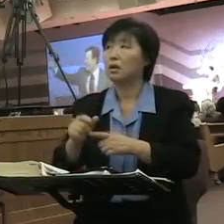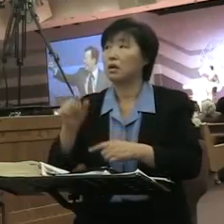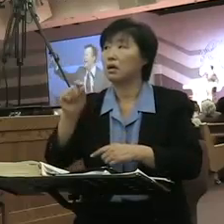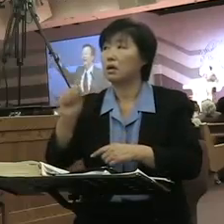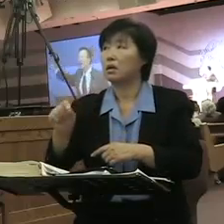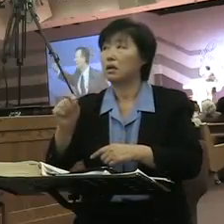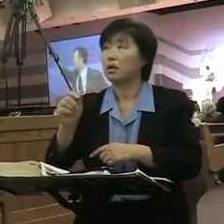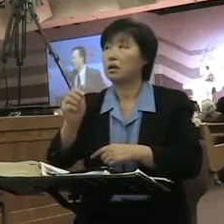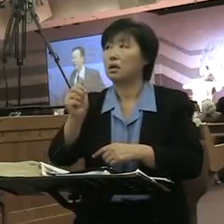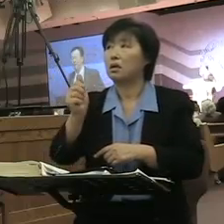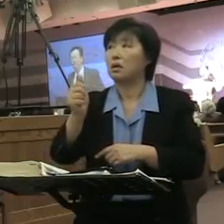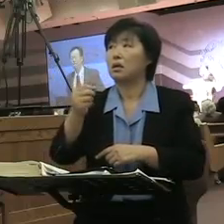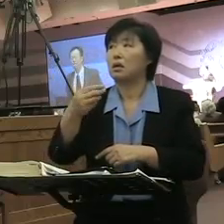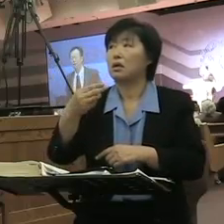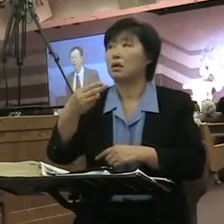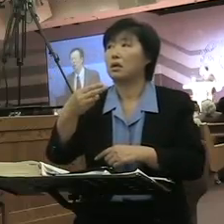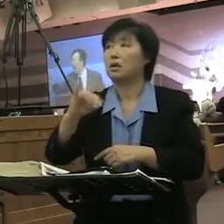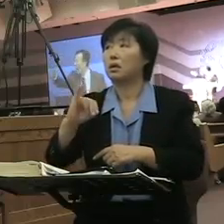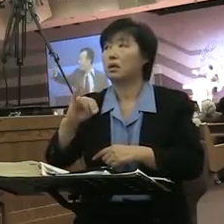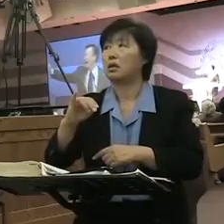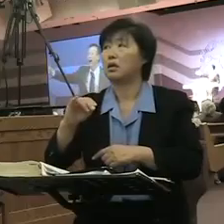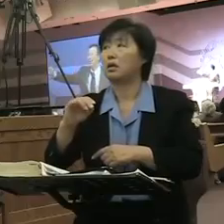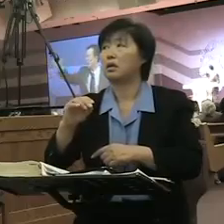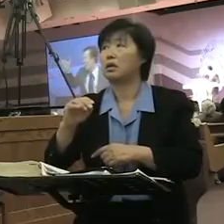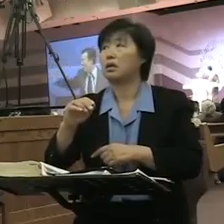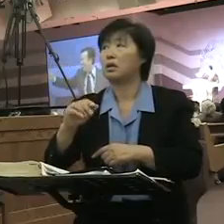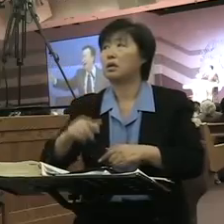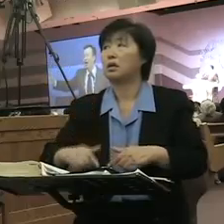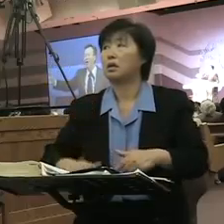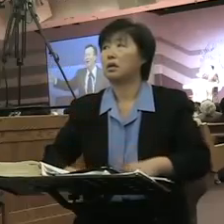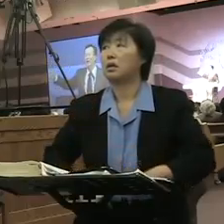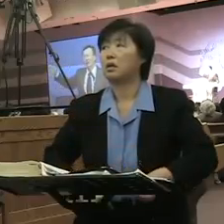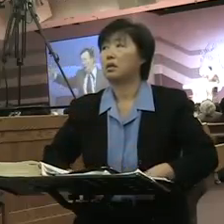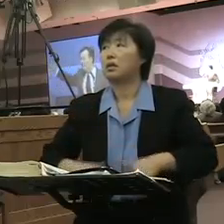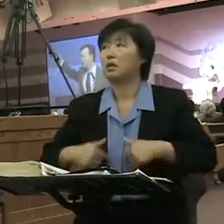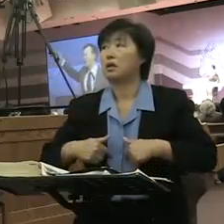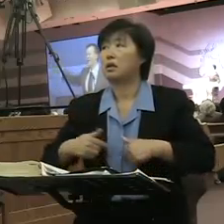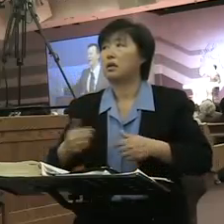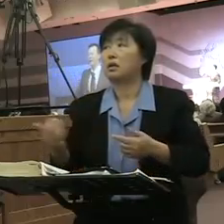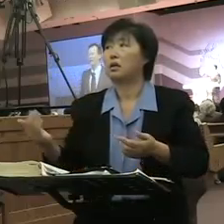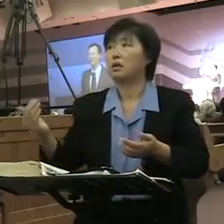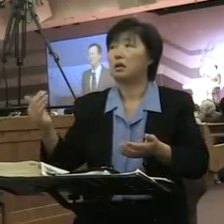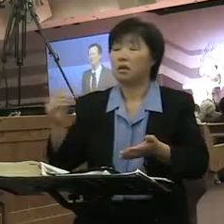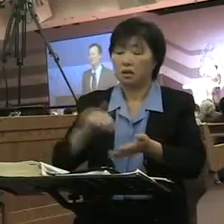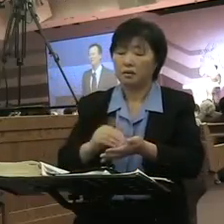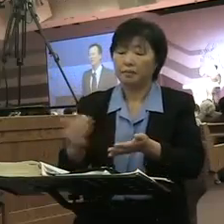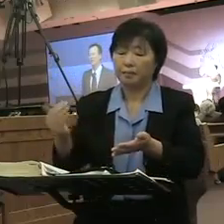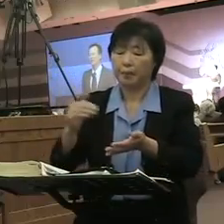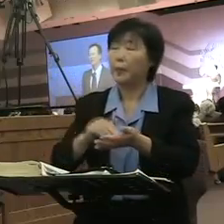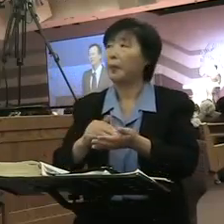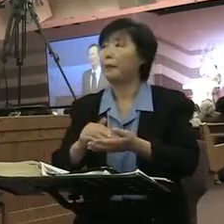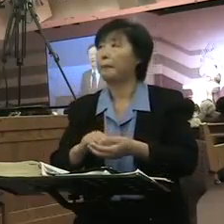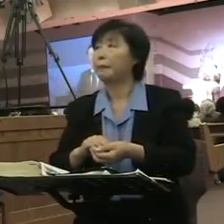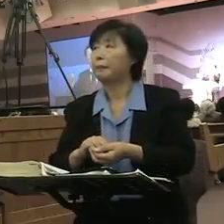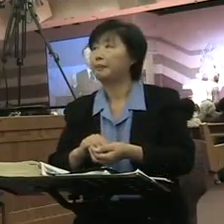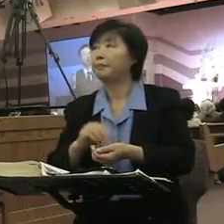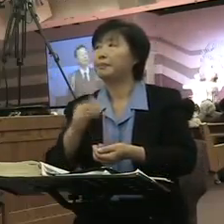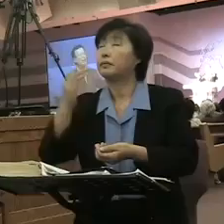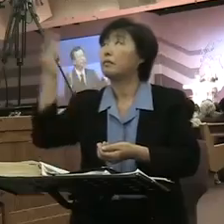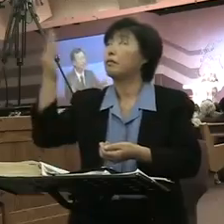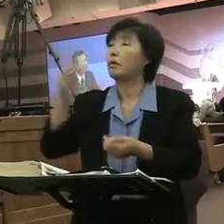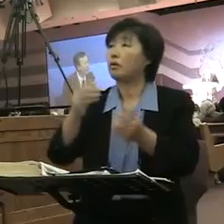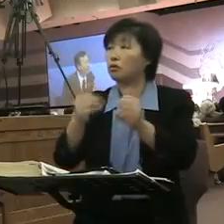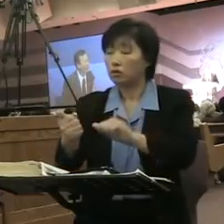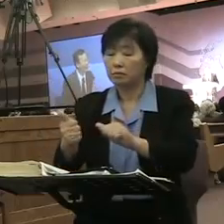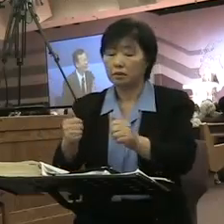합니다. He lives again. The Lamb dies, comma. He lives again. 그가